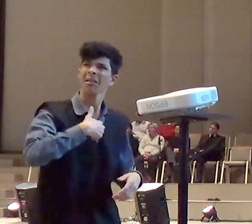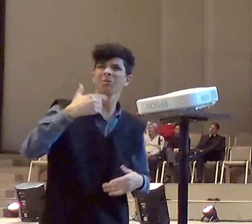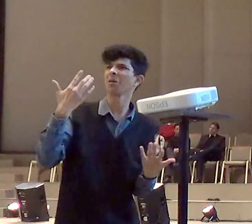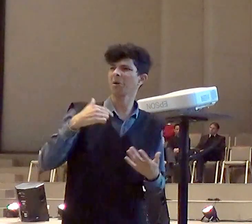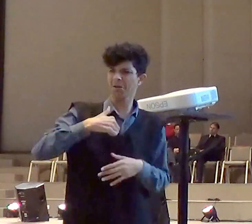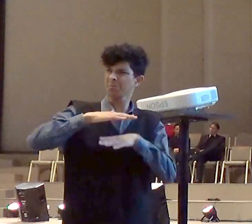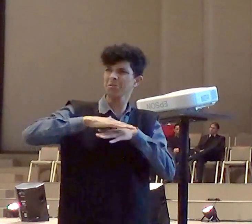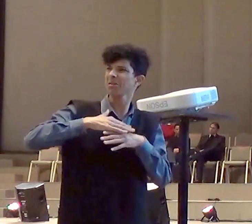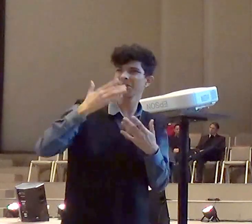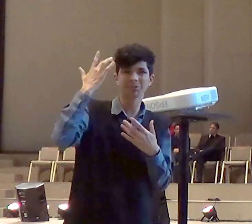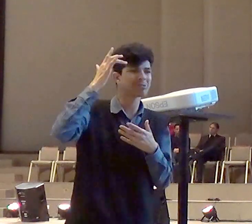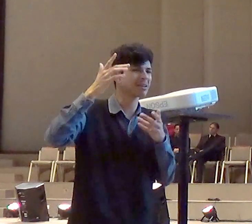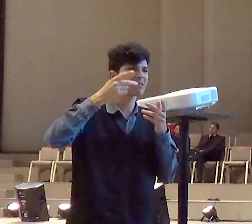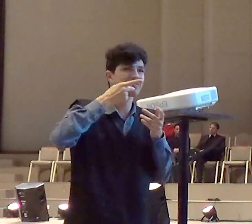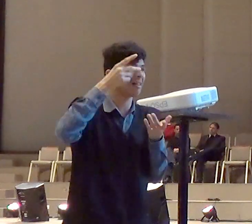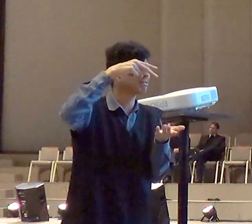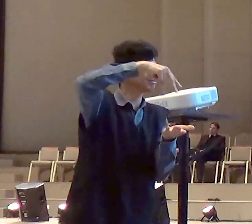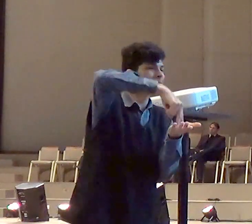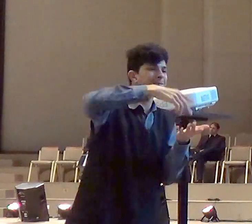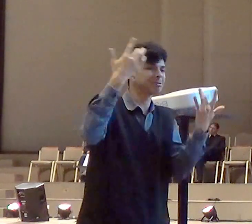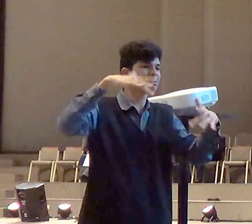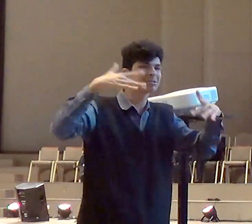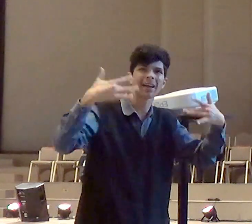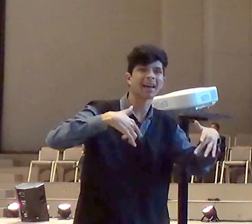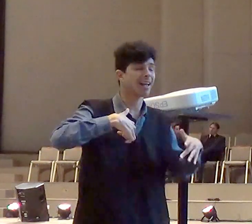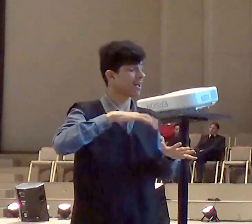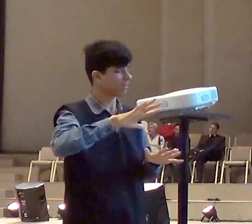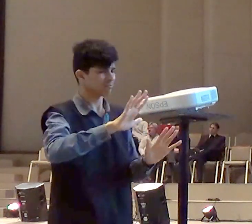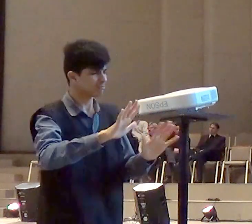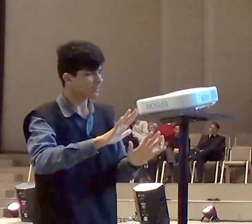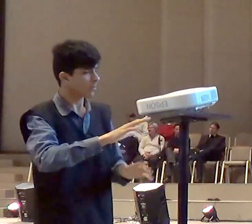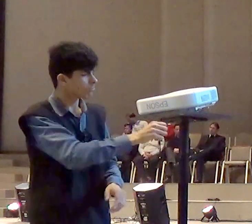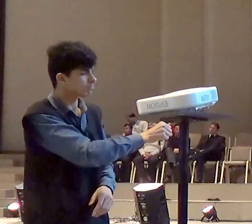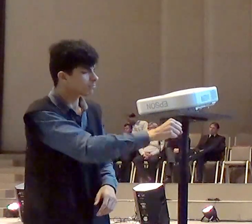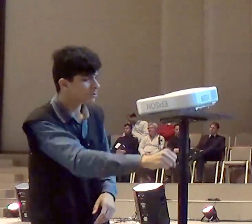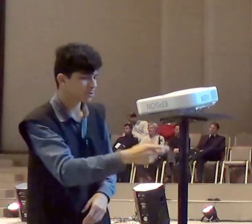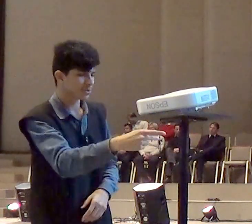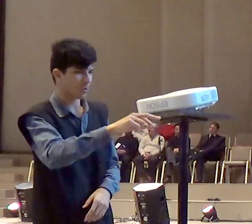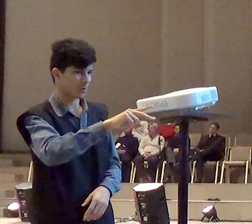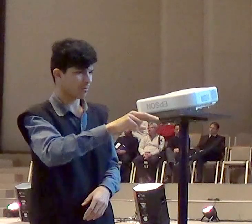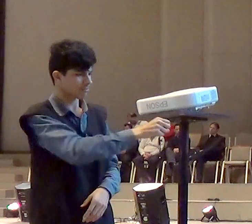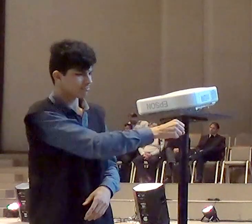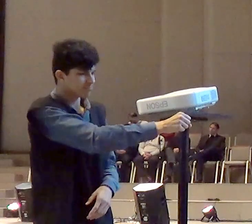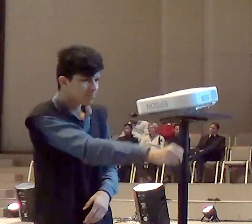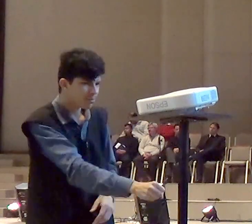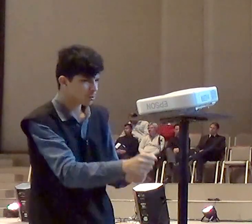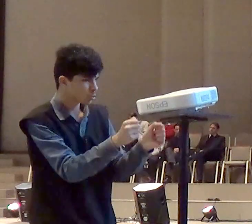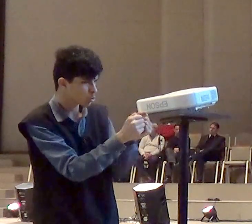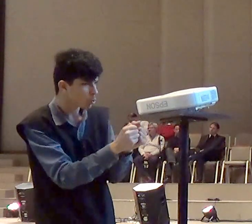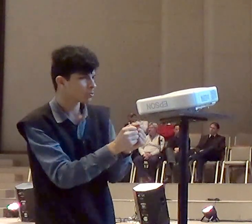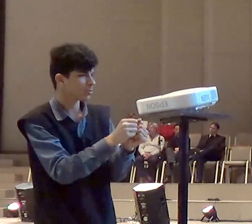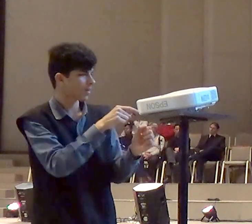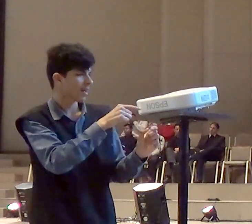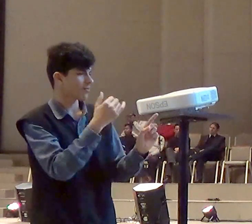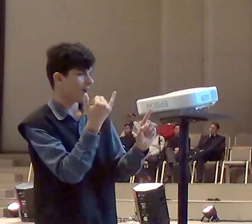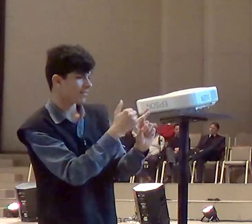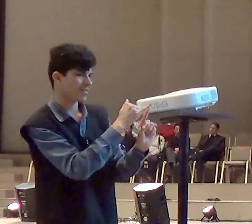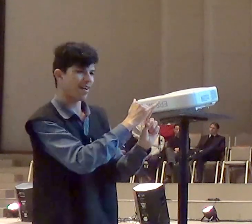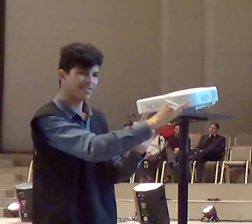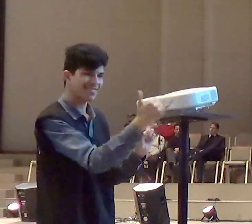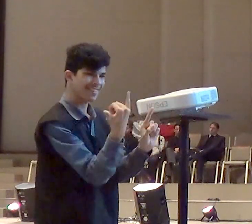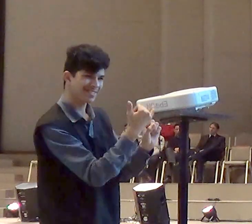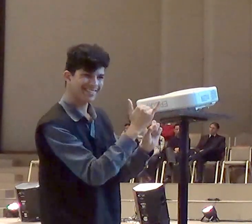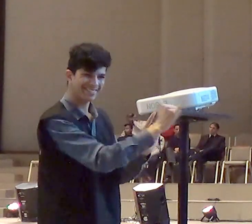eu e você vai ser o meu Profeta e Então tava lá esses homens que tinham essa habilidade e você